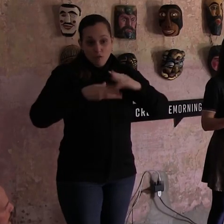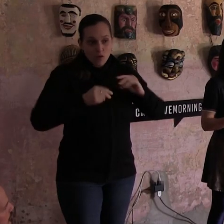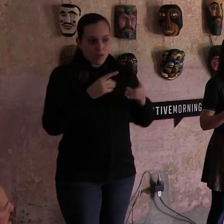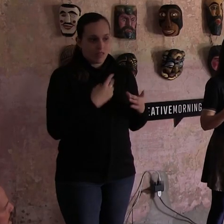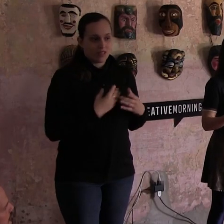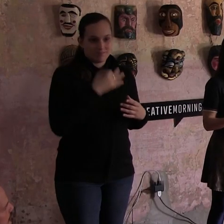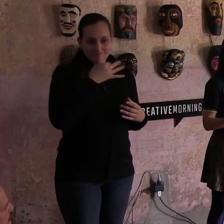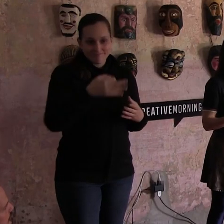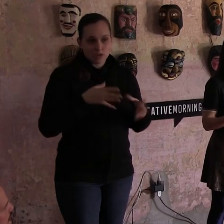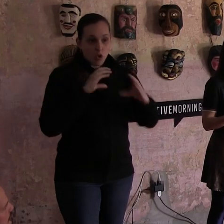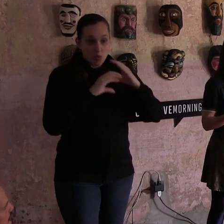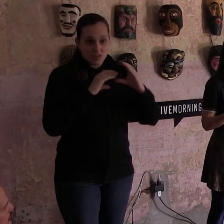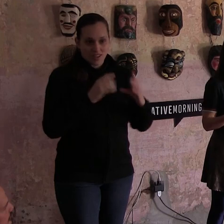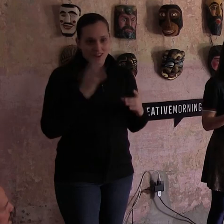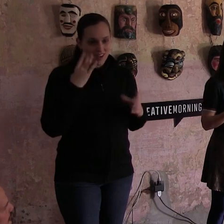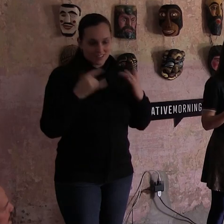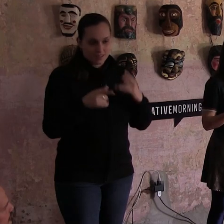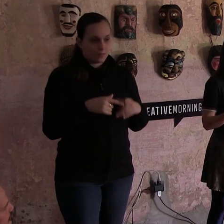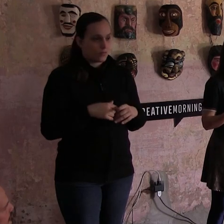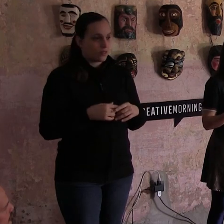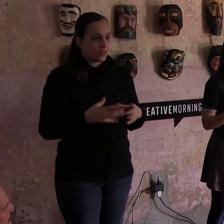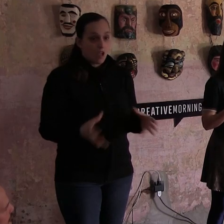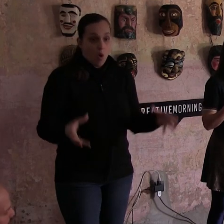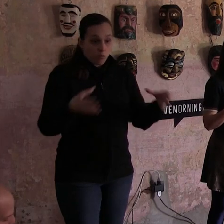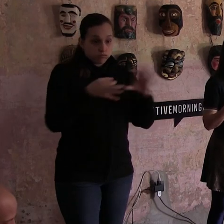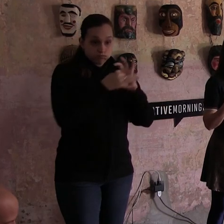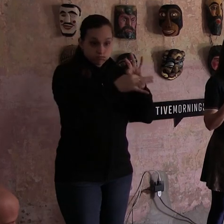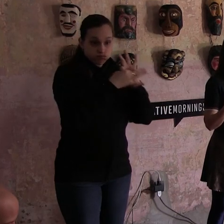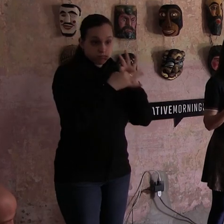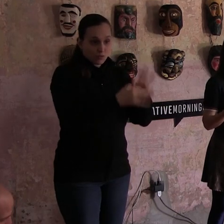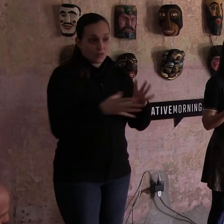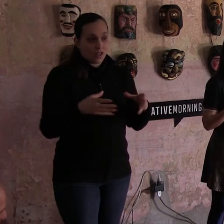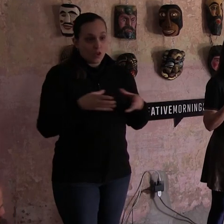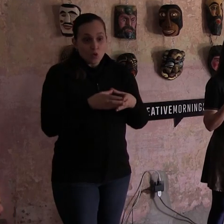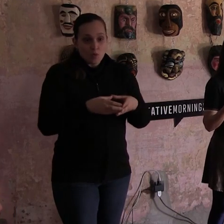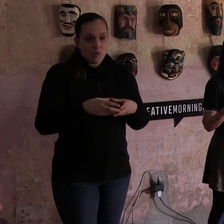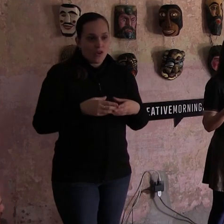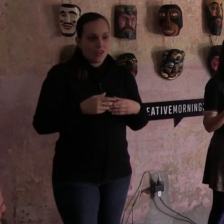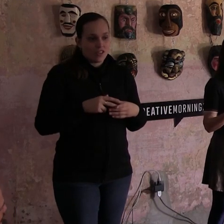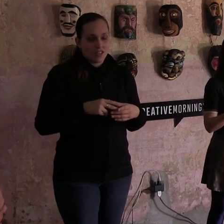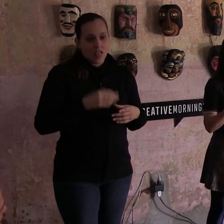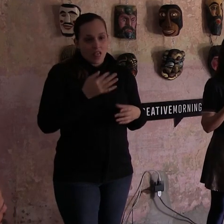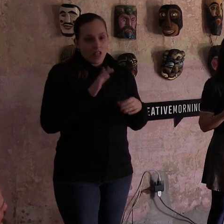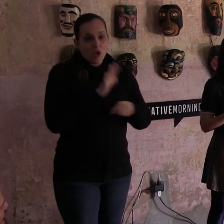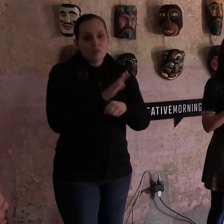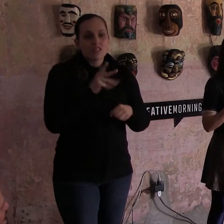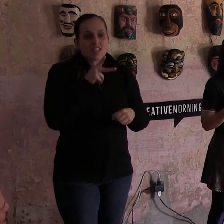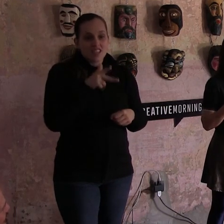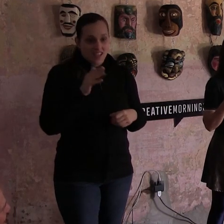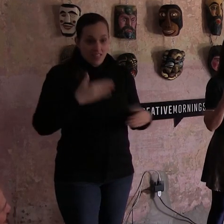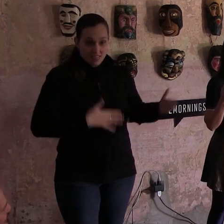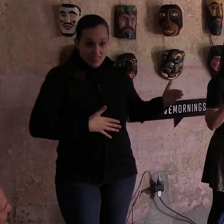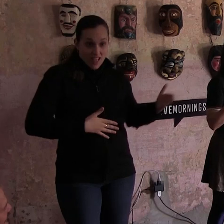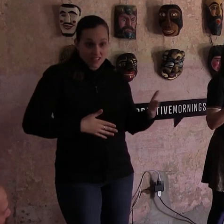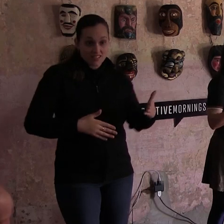también para mí, crecimos juntas, y en la que yo digo que son las mis hijas de la danza, las